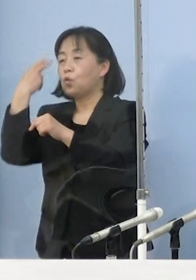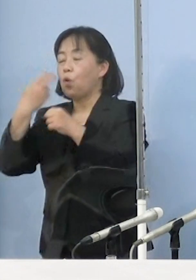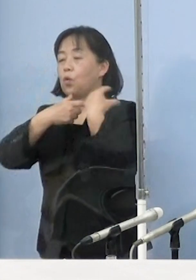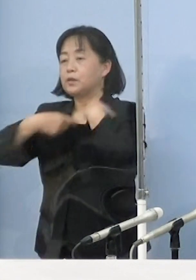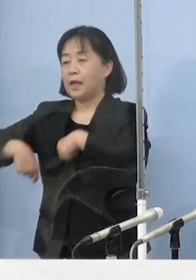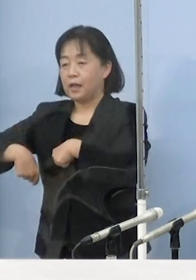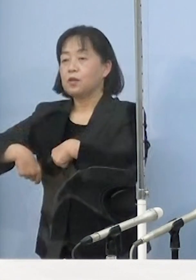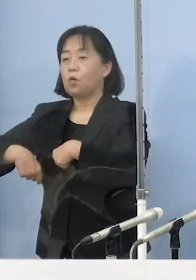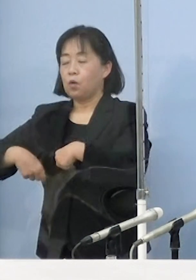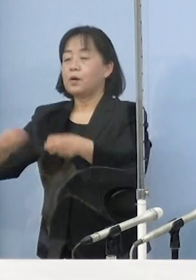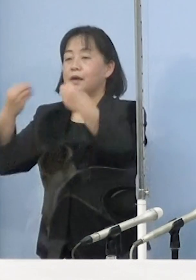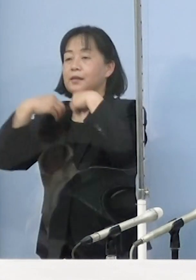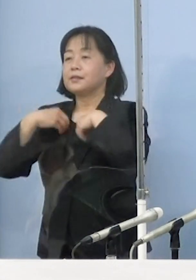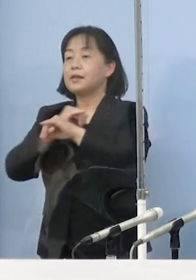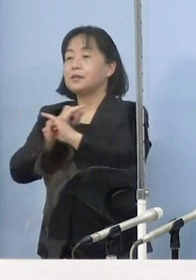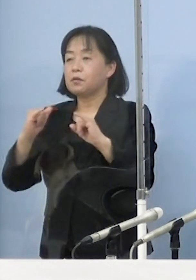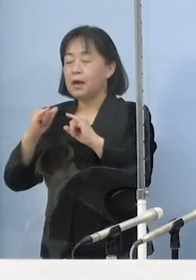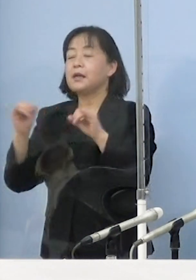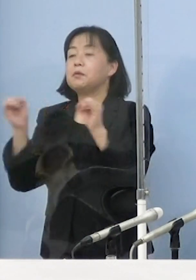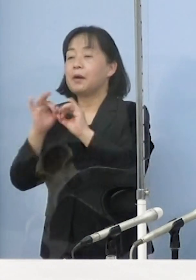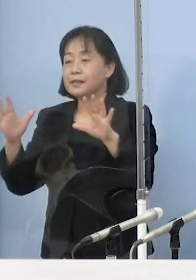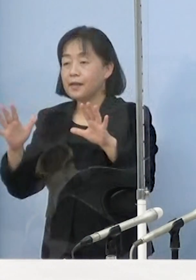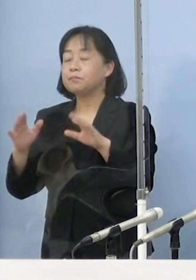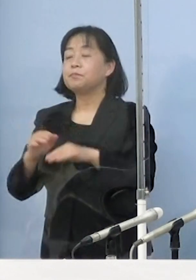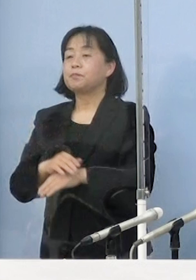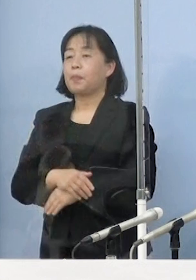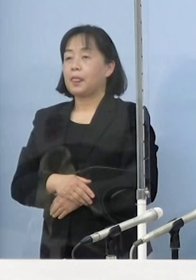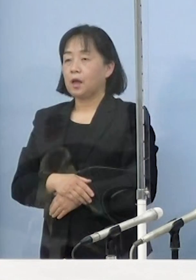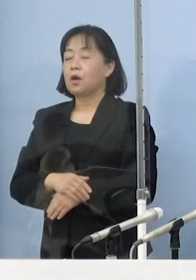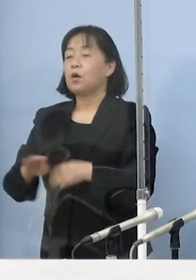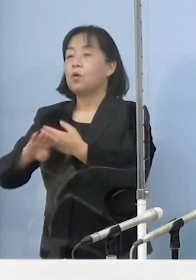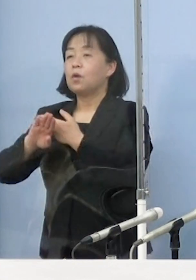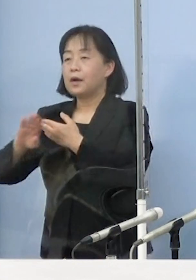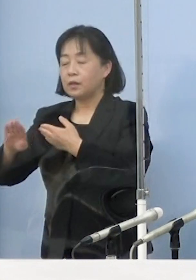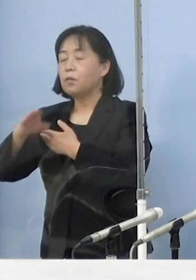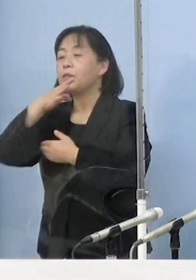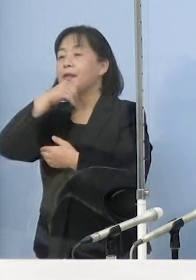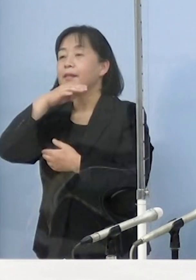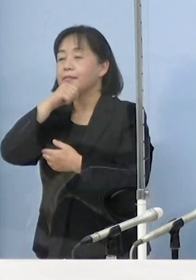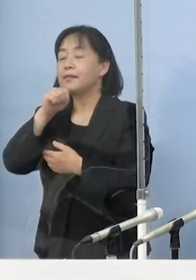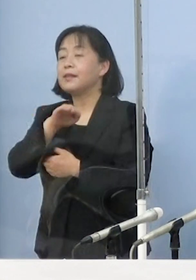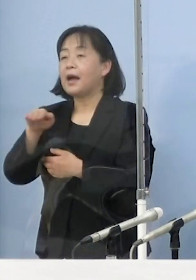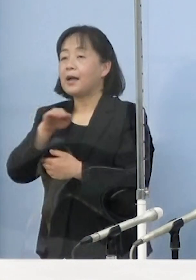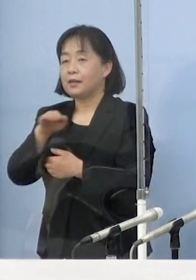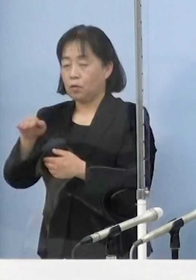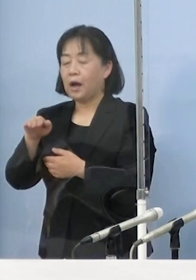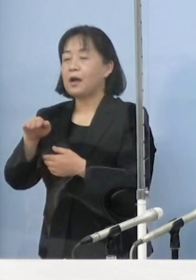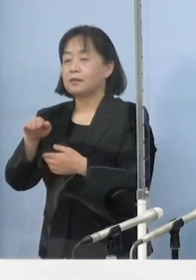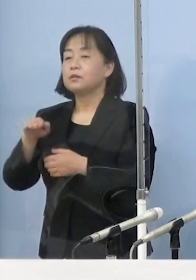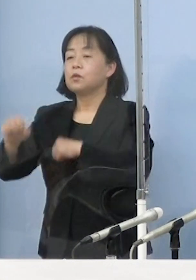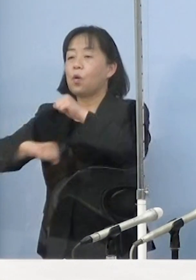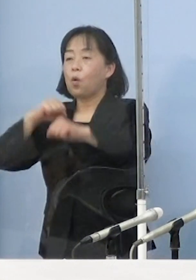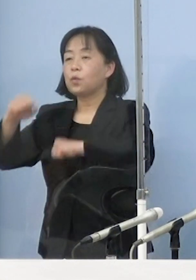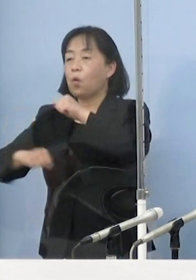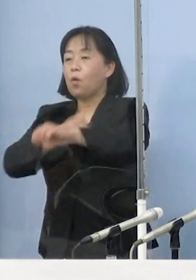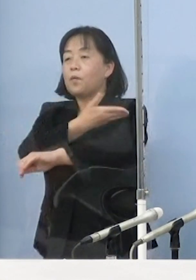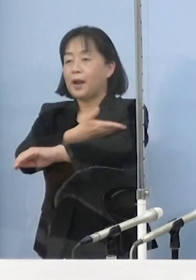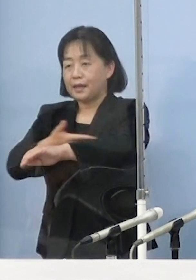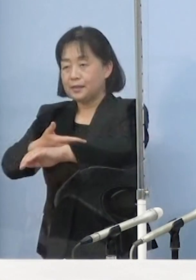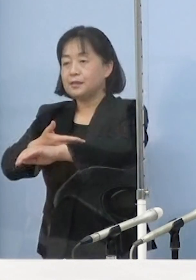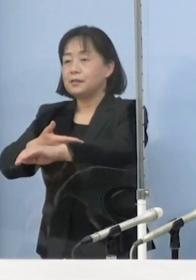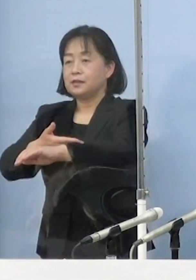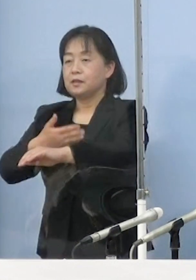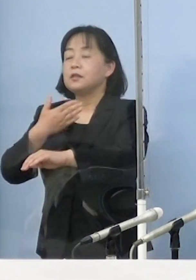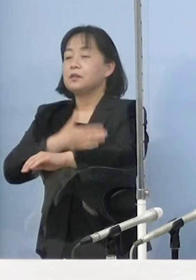感染者はおられません。その他感染者の年代、主な行動歴、症状